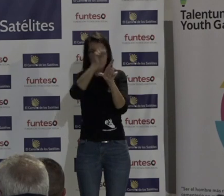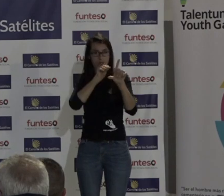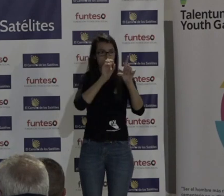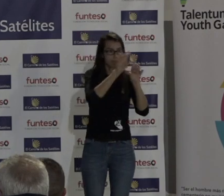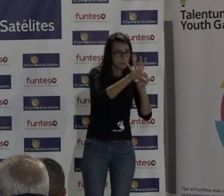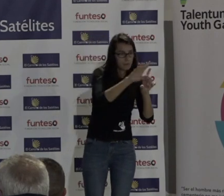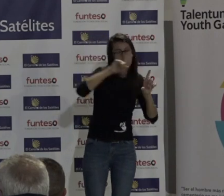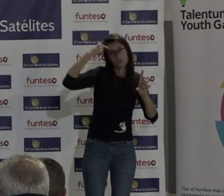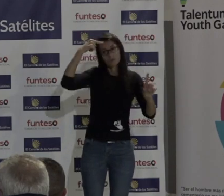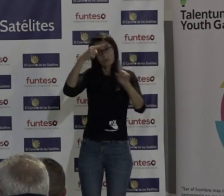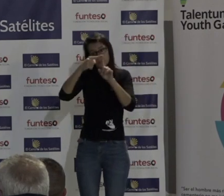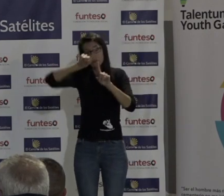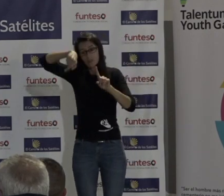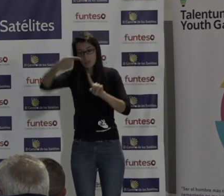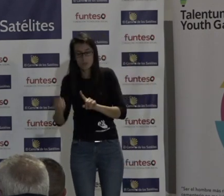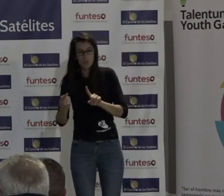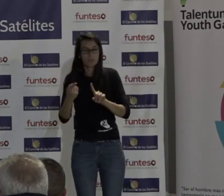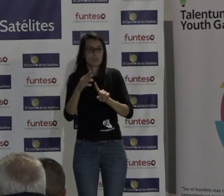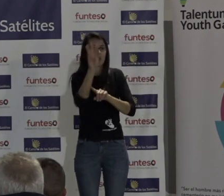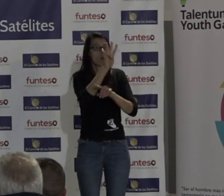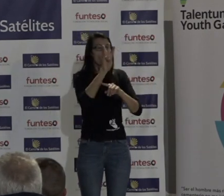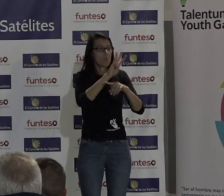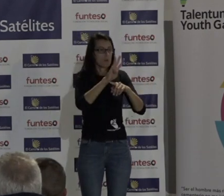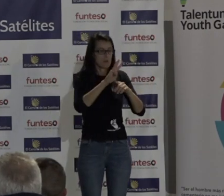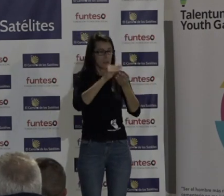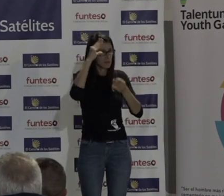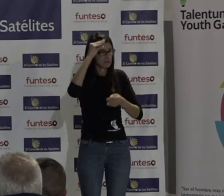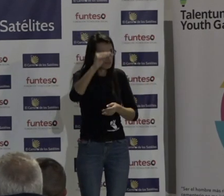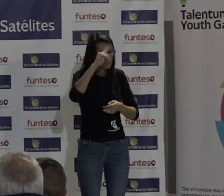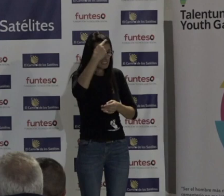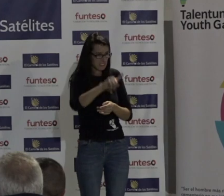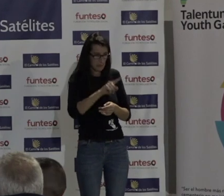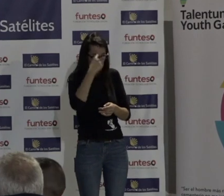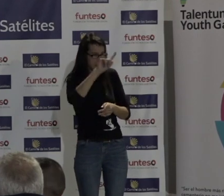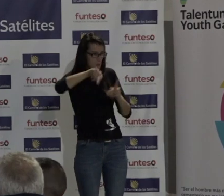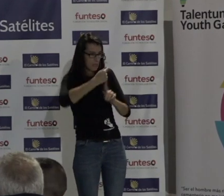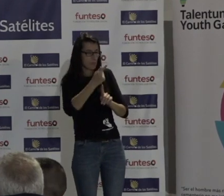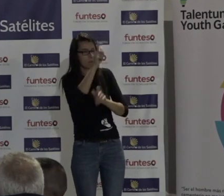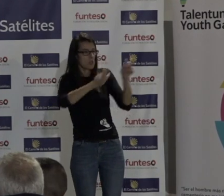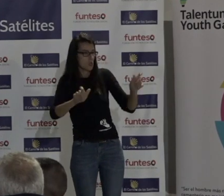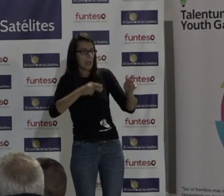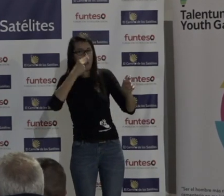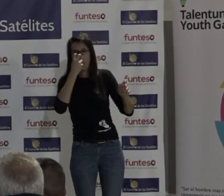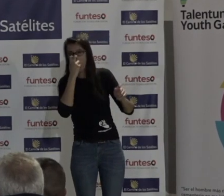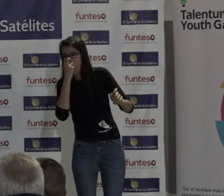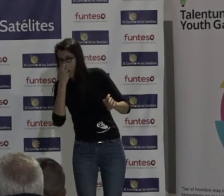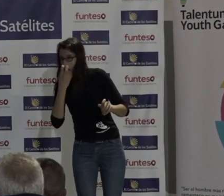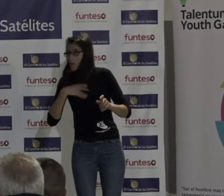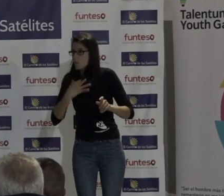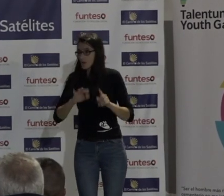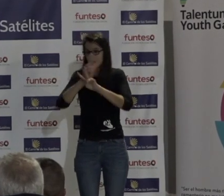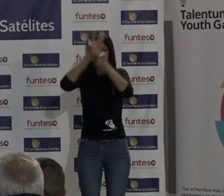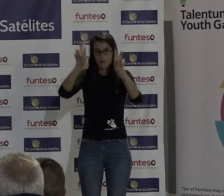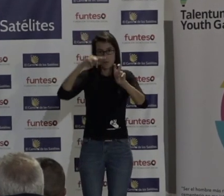que queden más allá de la Wikipedia para la posteridad, que la gente pueda vivir estos temas